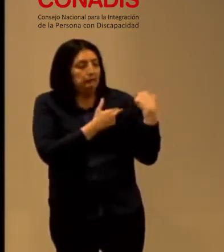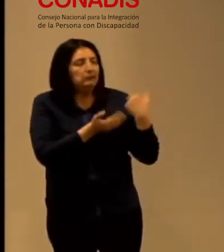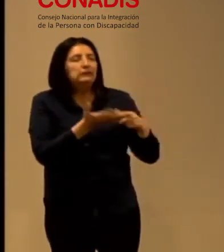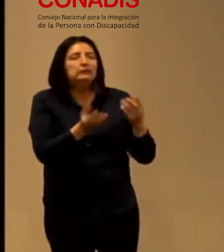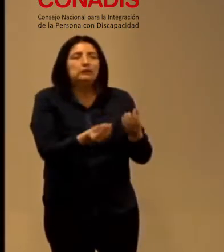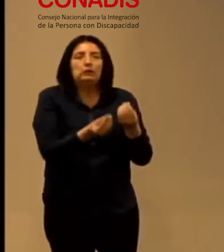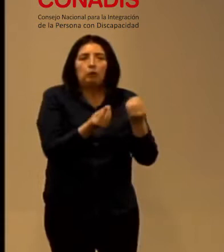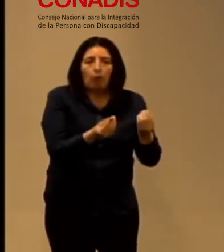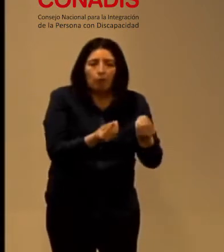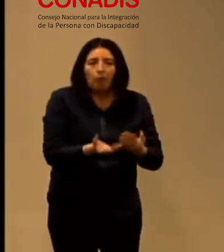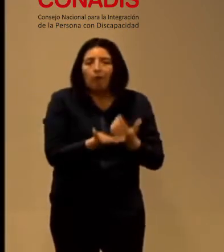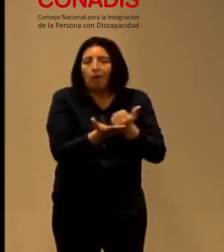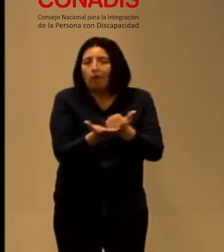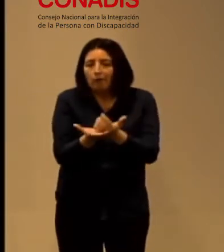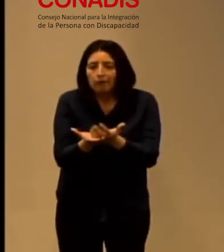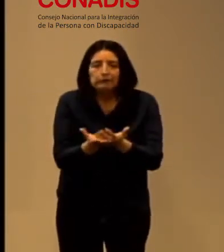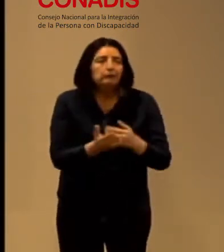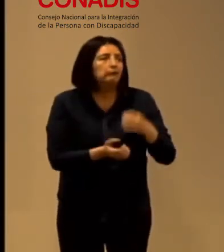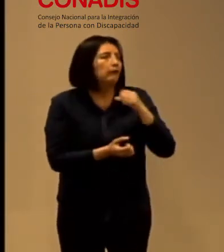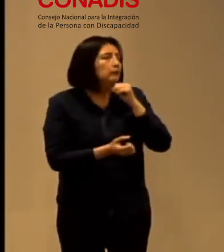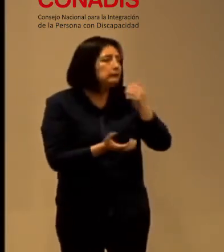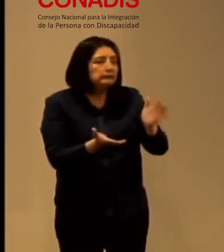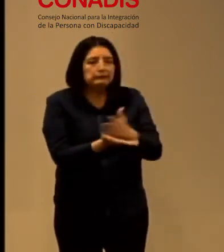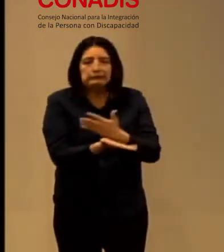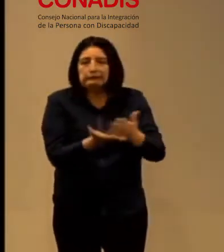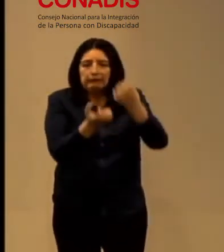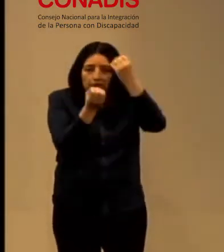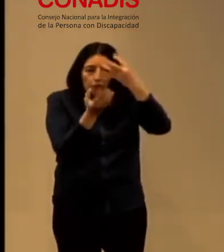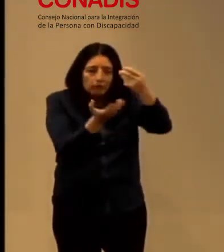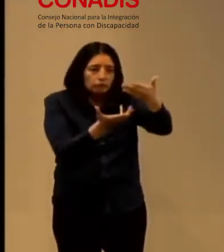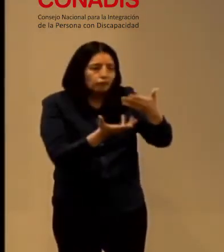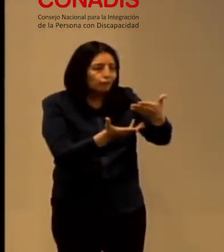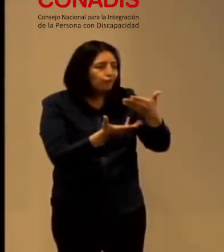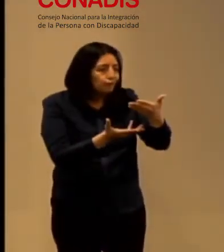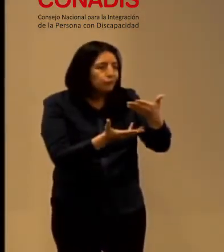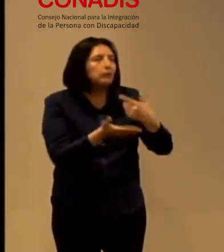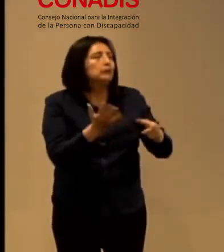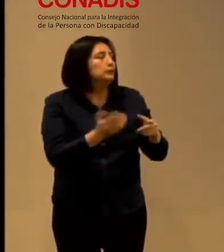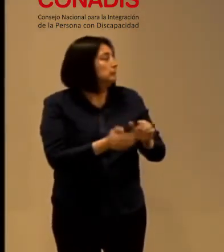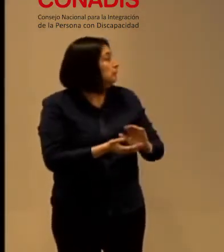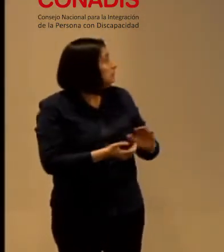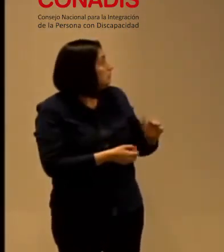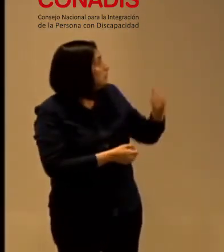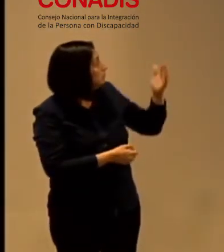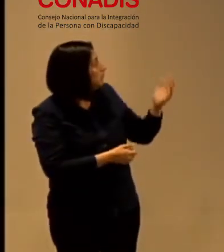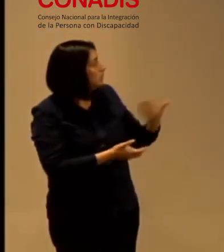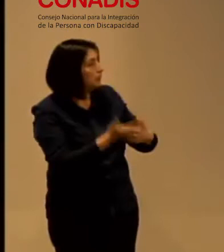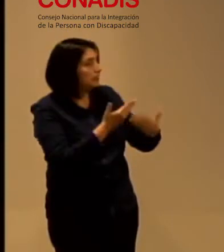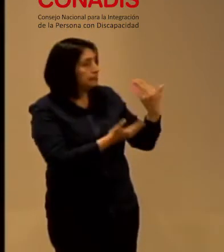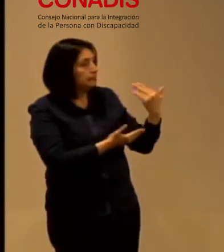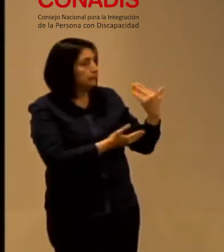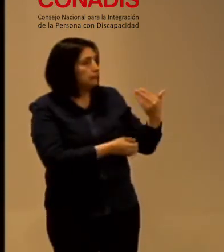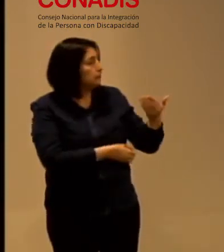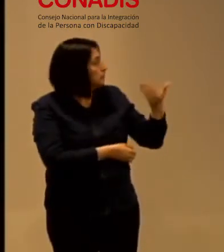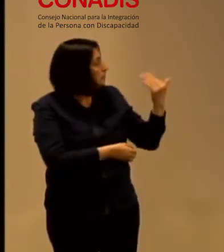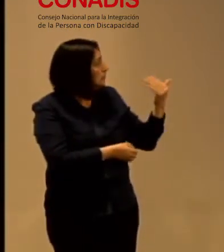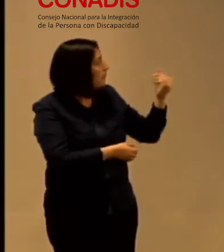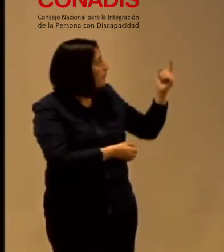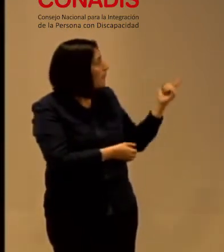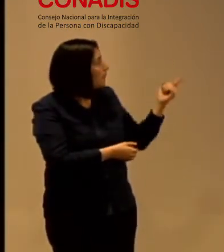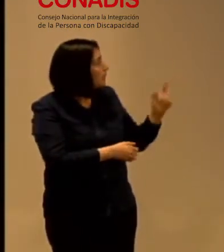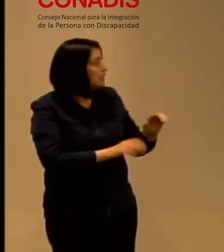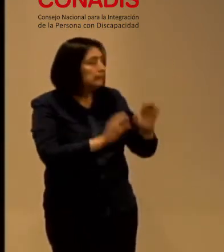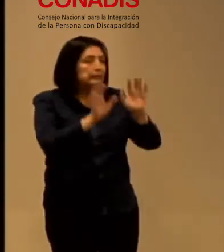diseñar intervenciones, nos hace falta información, ¿no? Entonces, lo que nos dice el censo, perdóname, la anterior, tenemos